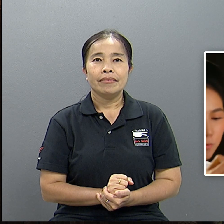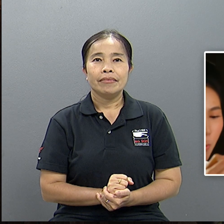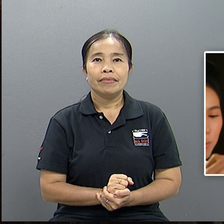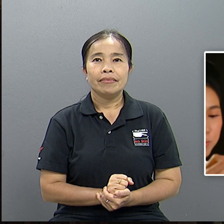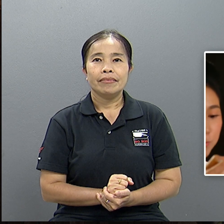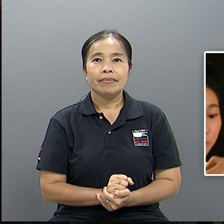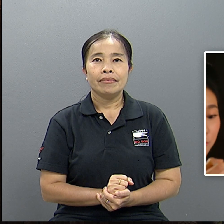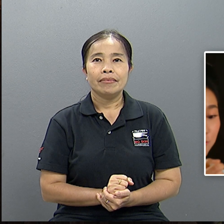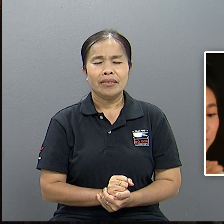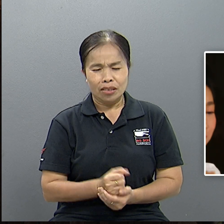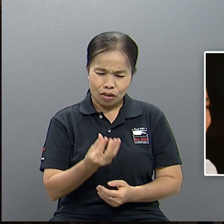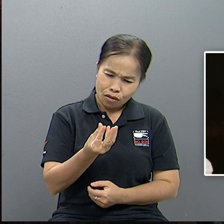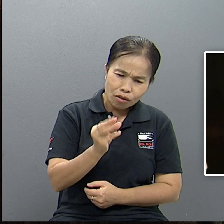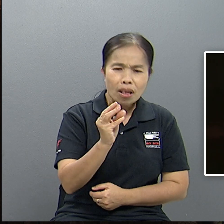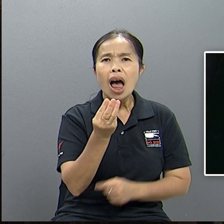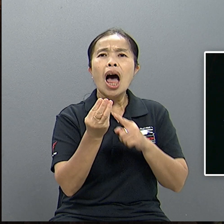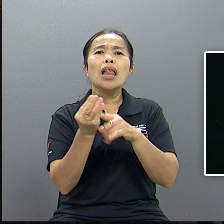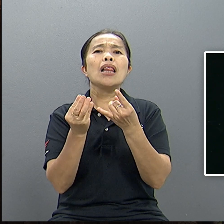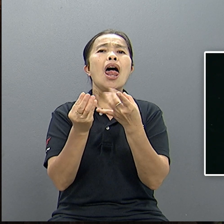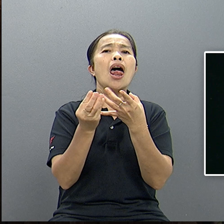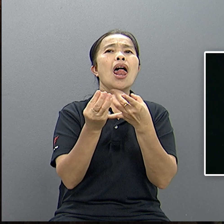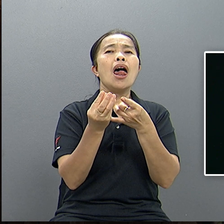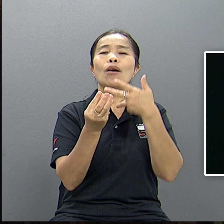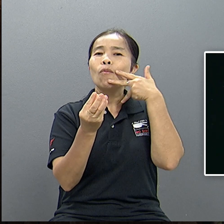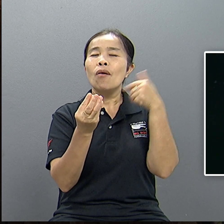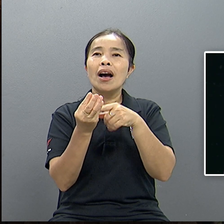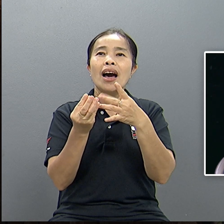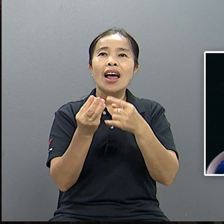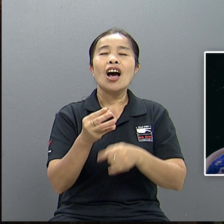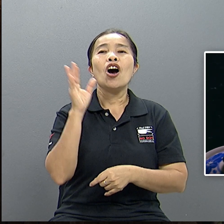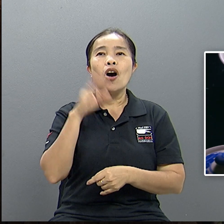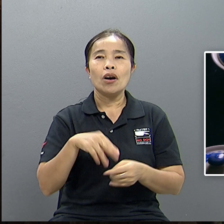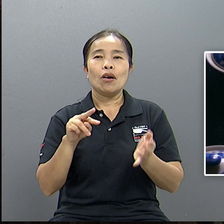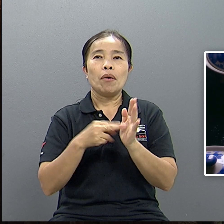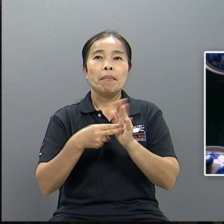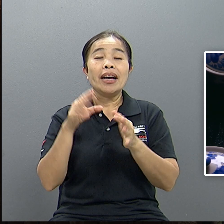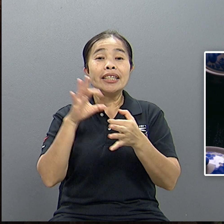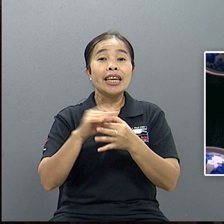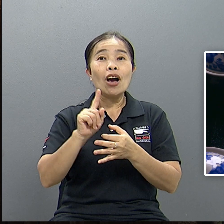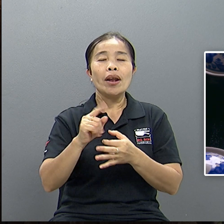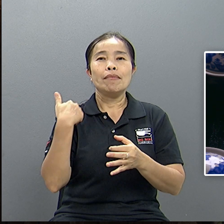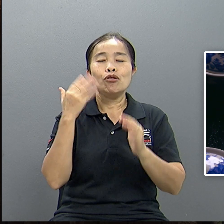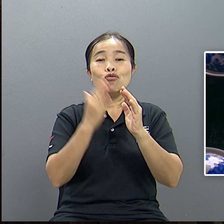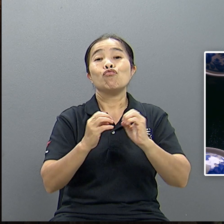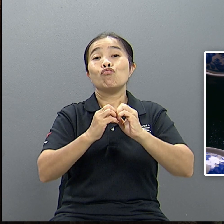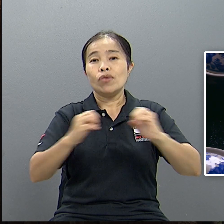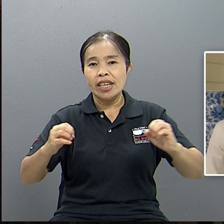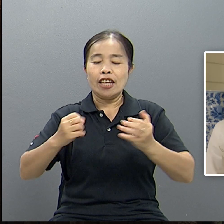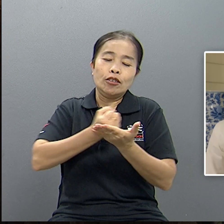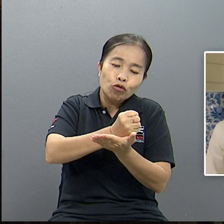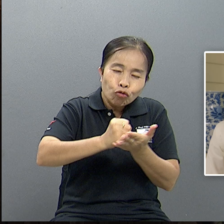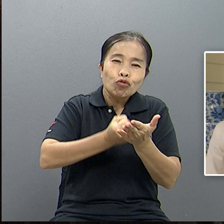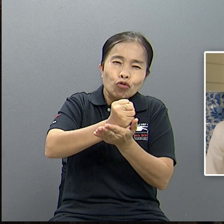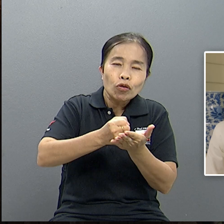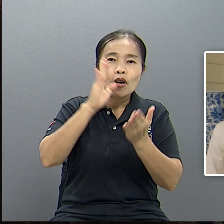ไอ้ลูกกลมๆนี่อะไรหร ือทุเรียนกวนจากนครศรีธรรมราชเชียวนะเข้มข้น